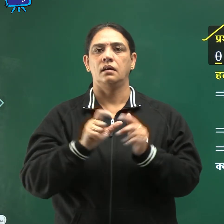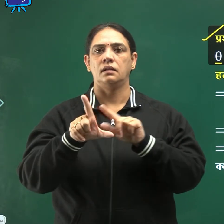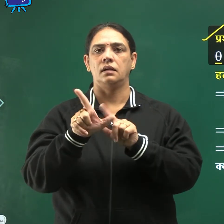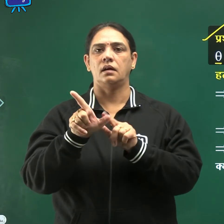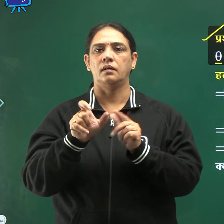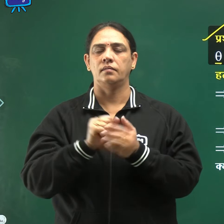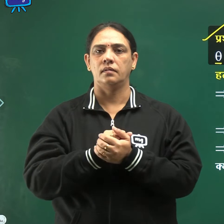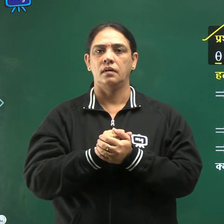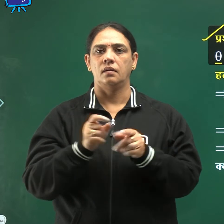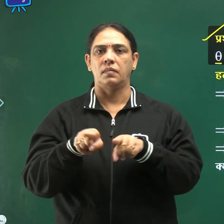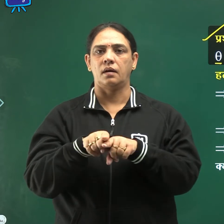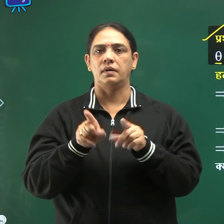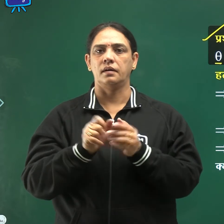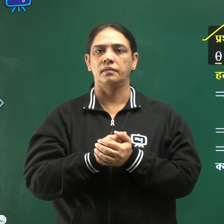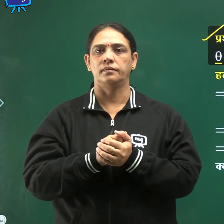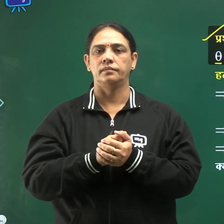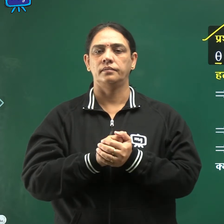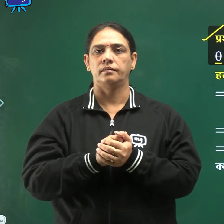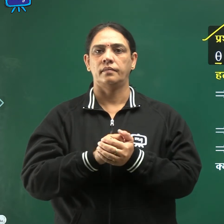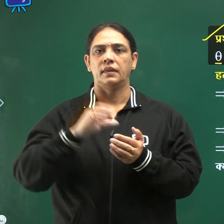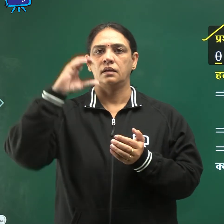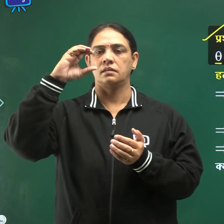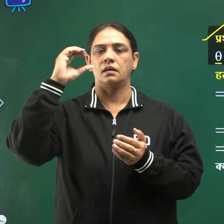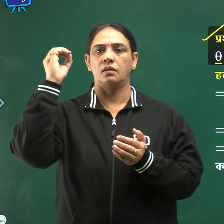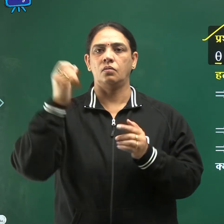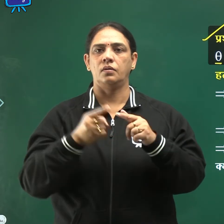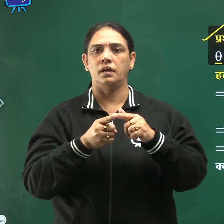थीटा बराबर cot स्क्वायर